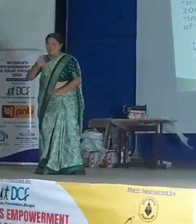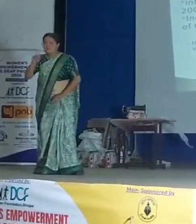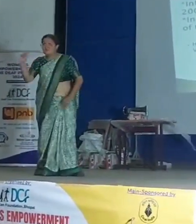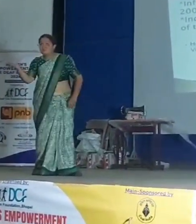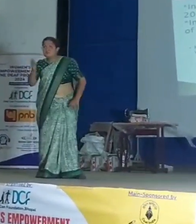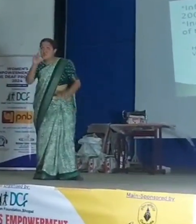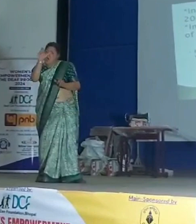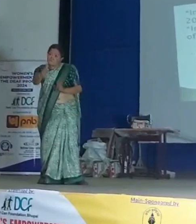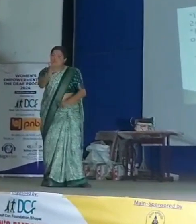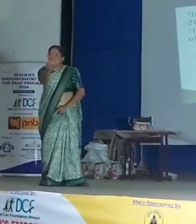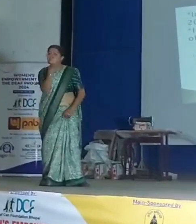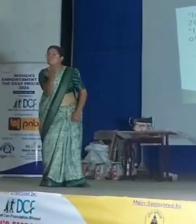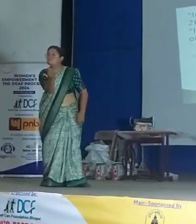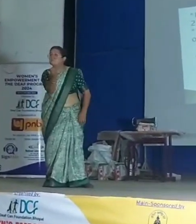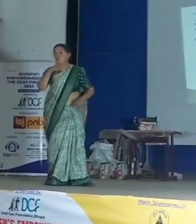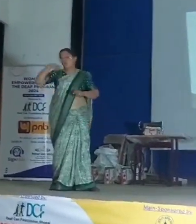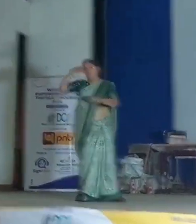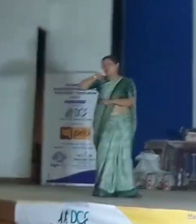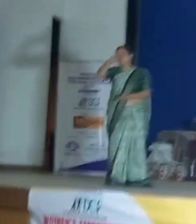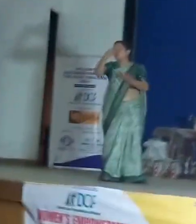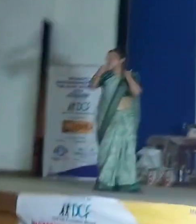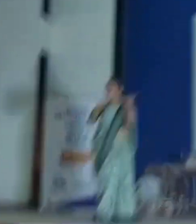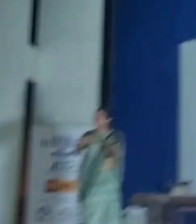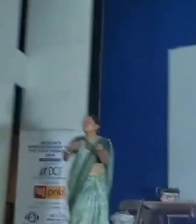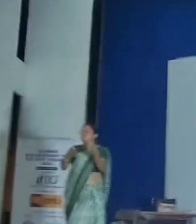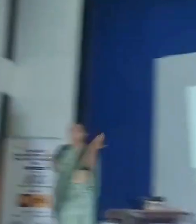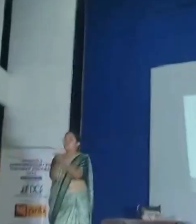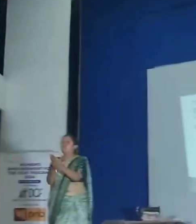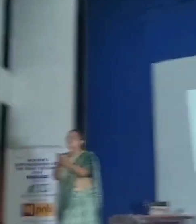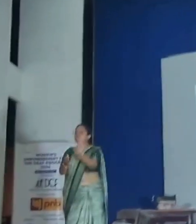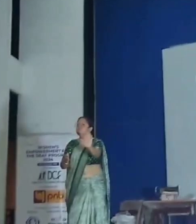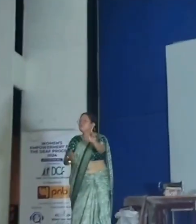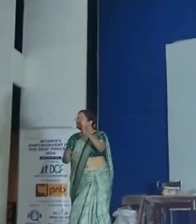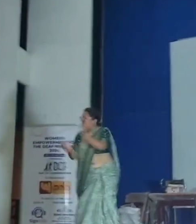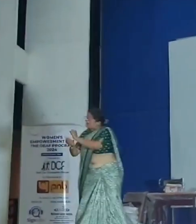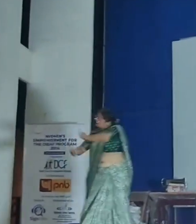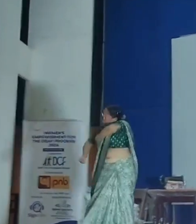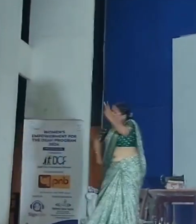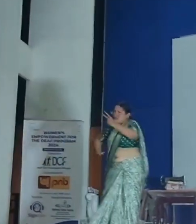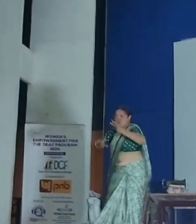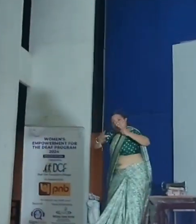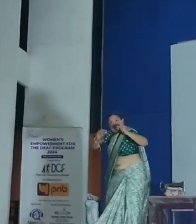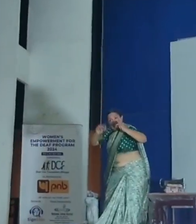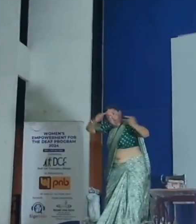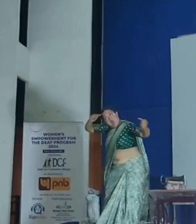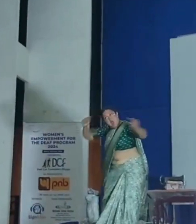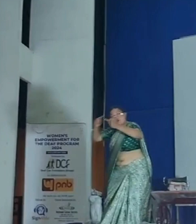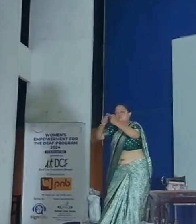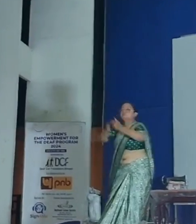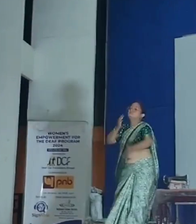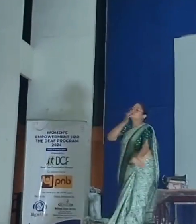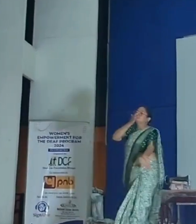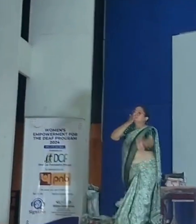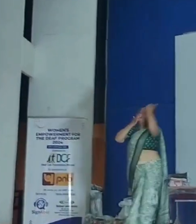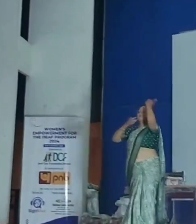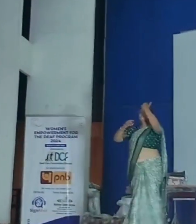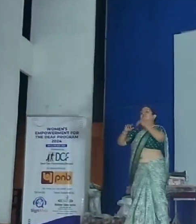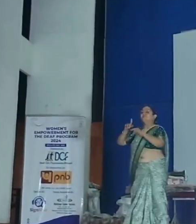उन्होंने पूरा लिया, हमने कहा हम देखना चाहते हैं, हम कंफर्मेशन लेना चाहते हैं, हम वीडियो बनाना चाहते हैं कि उसके साथ ऐसा हुआ है, तो उन्होंने बोला कि हाँ कन्फर्म भी ऐसा होगा। उसके बाद